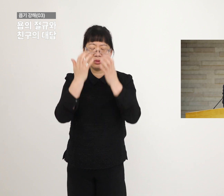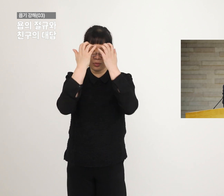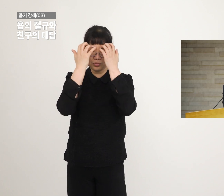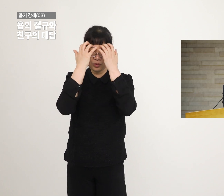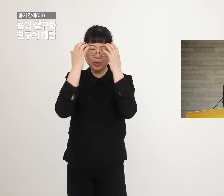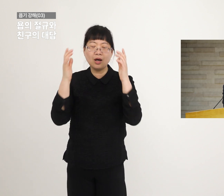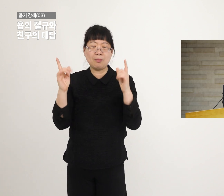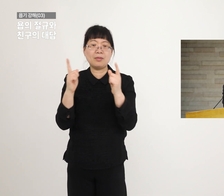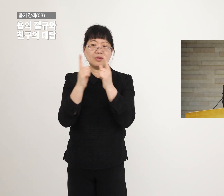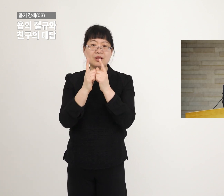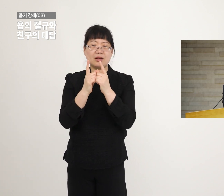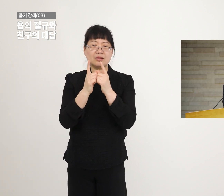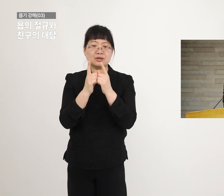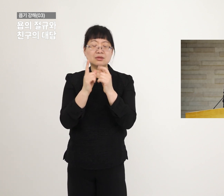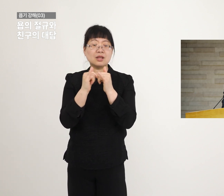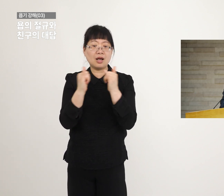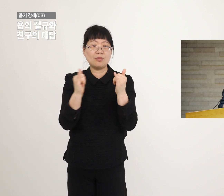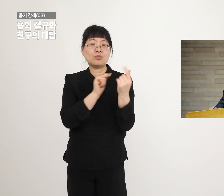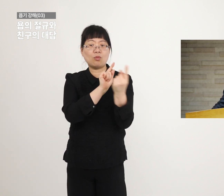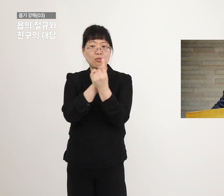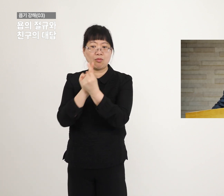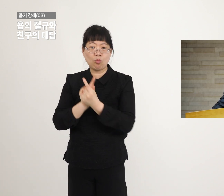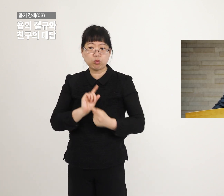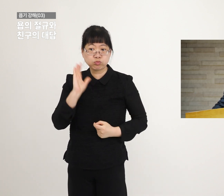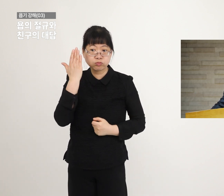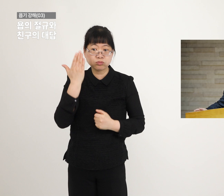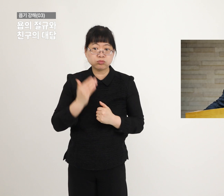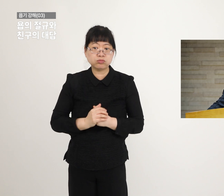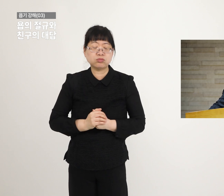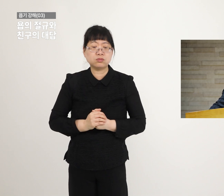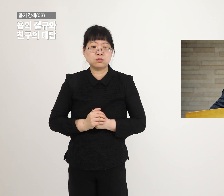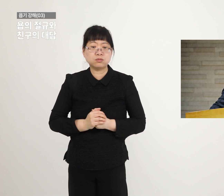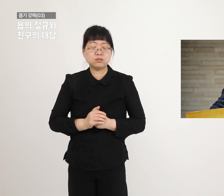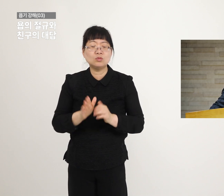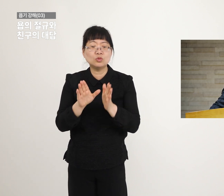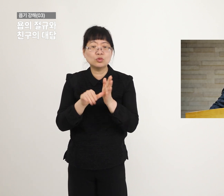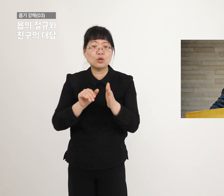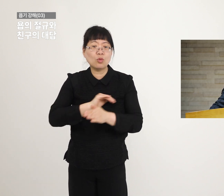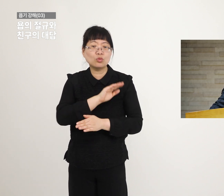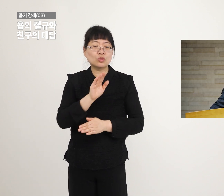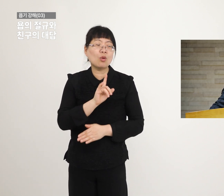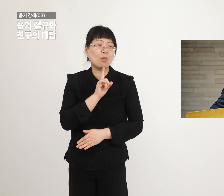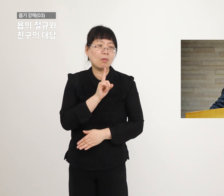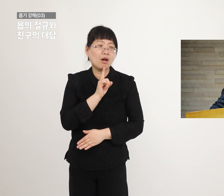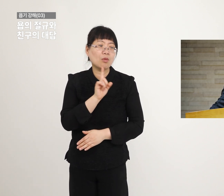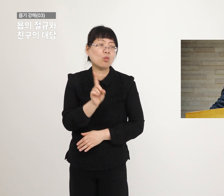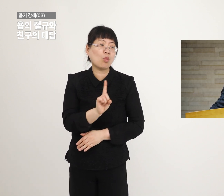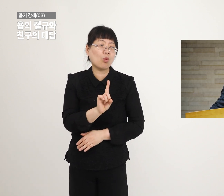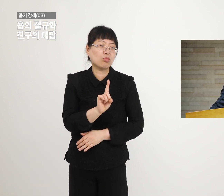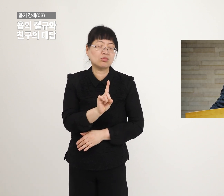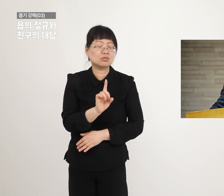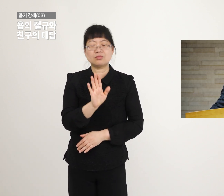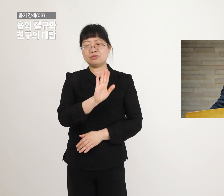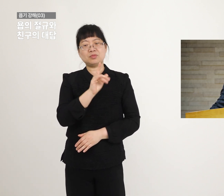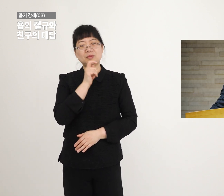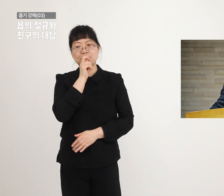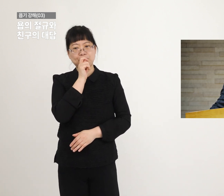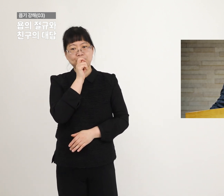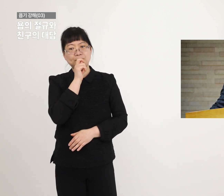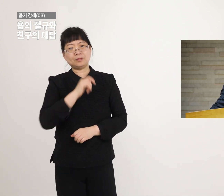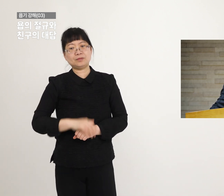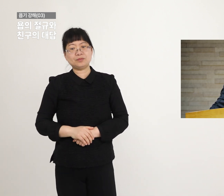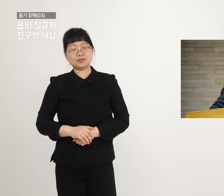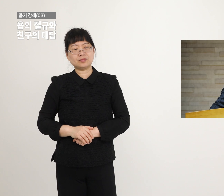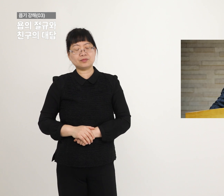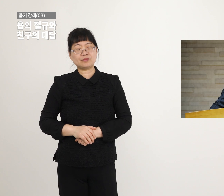사람들을 우리가 보죠. 그러면 무슨 말을 할 수 있겠어요? 친구들이 아무